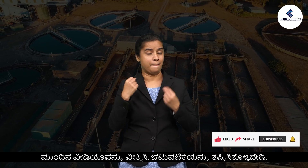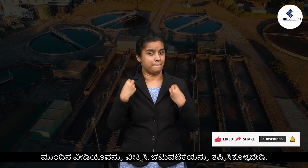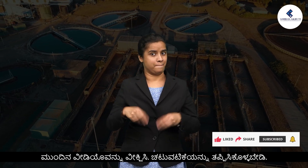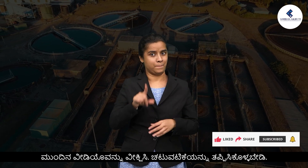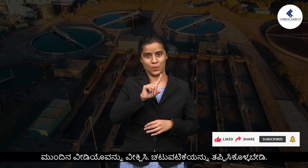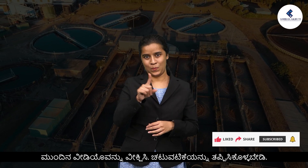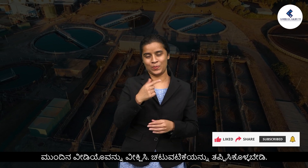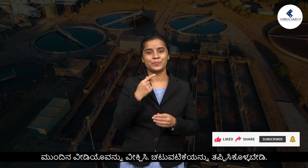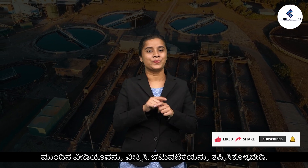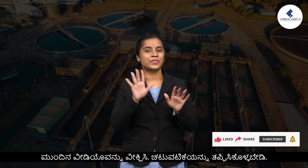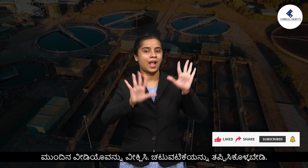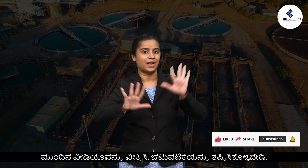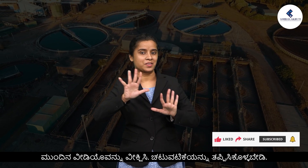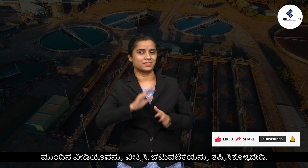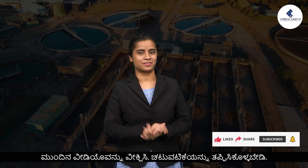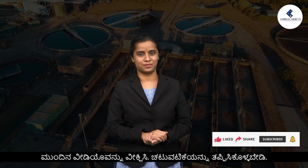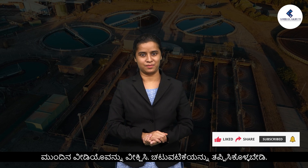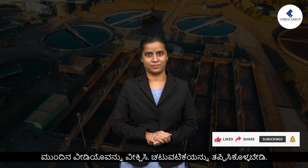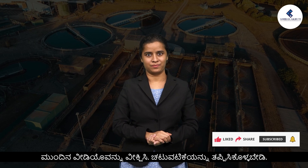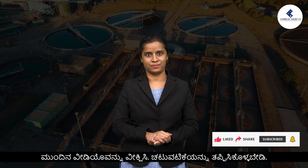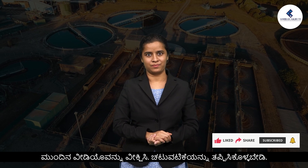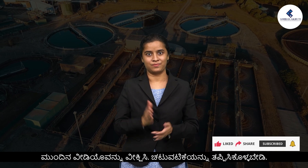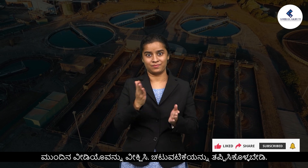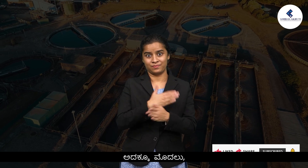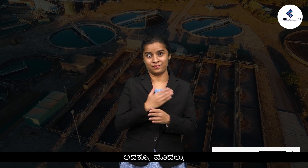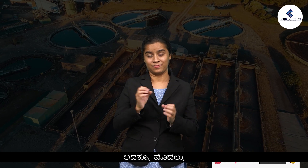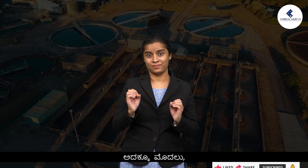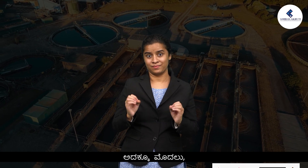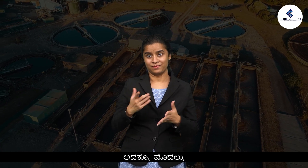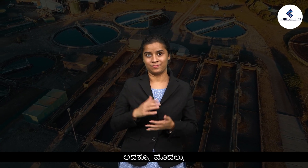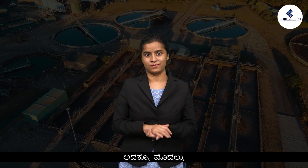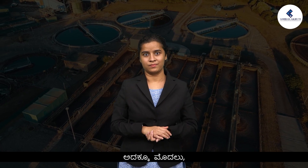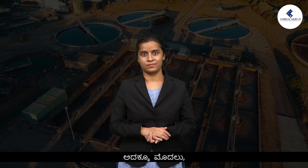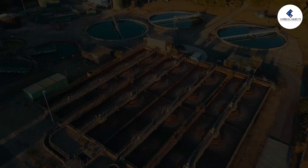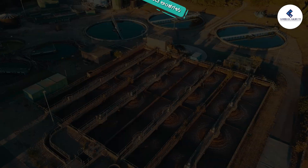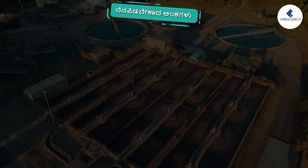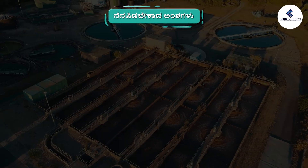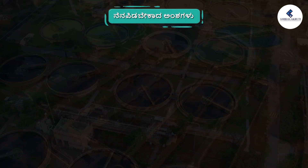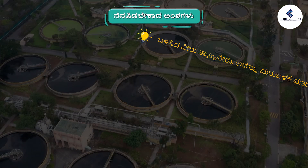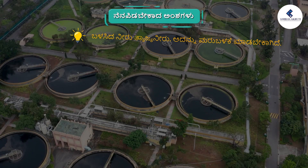ವಿಡಿಯೋವನ್ನು ವೀಕ್ಷಿಸಿ. ಚಟುವಟಿಕೆಯನ್ನು ತಪ್ಪಿಸಿಕೊಳ್ಳಬೇಡಿ. ಅದಕ್ಕೂ ಮೊದಲು